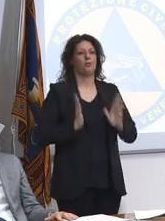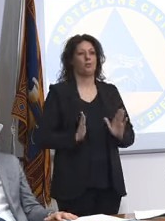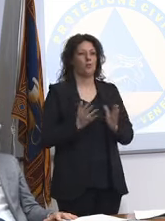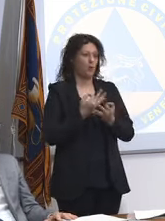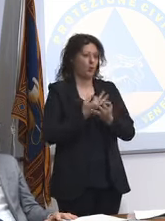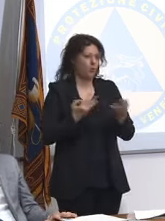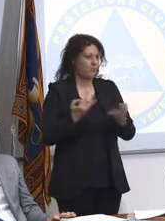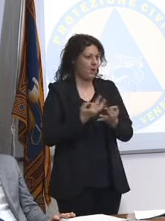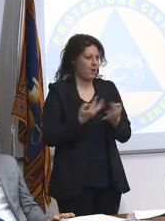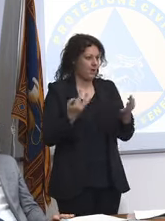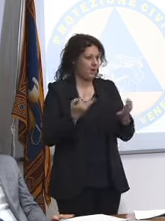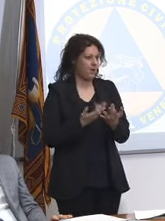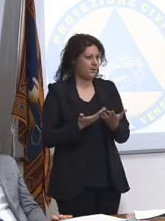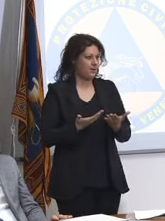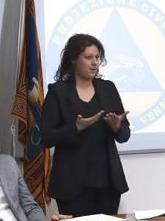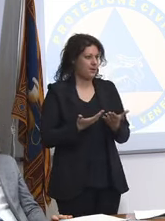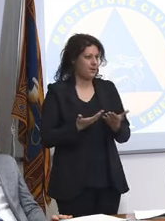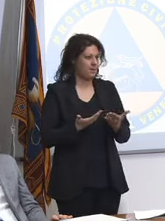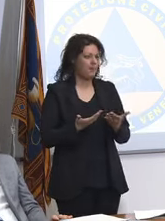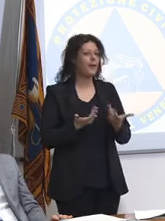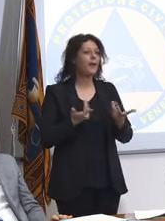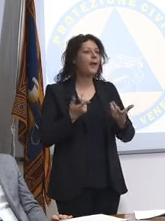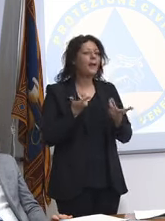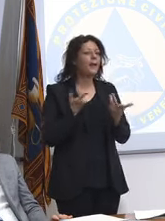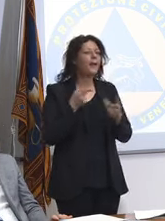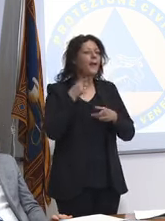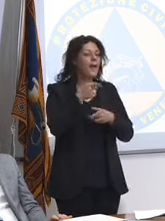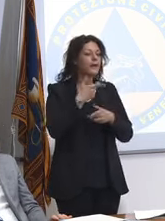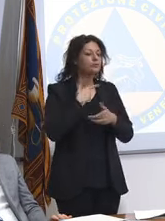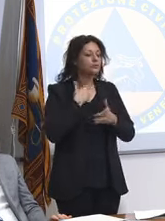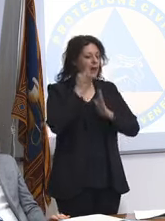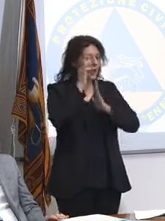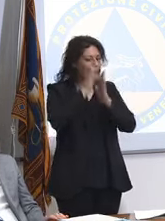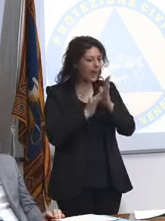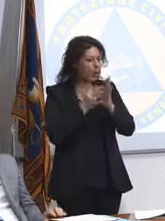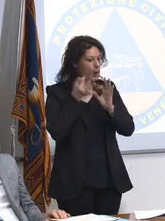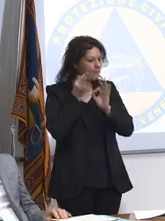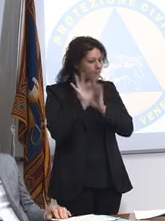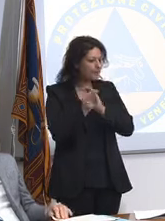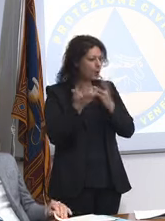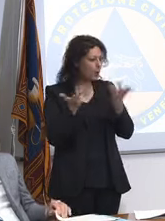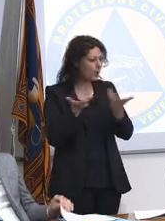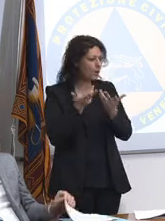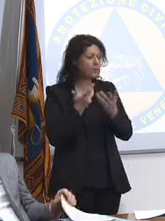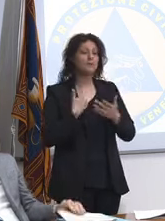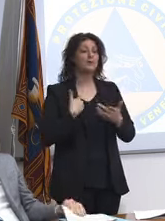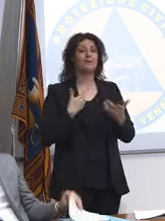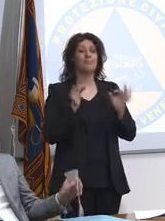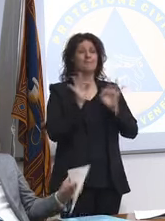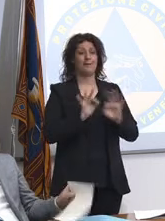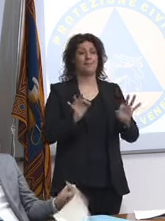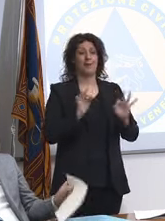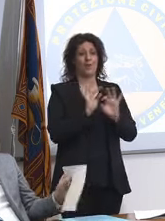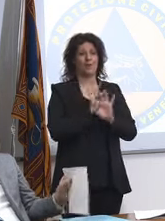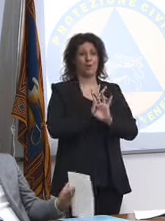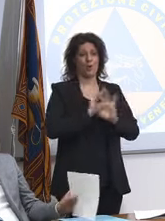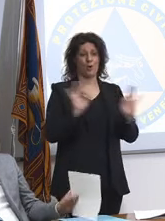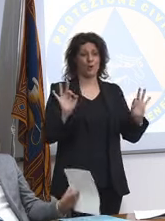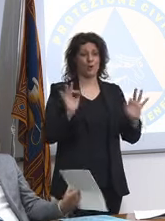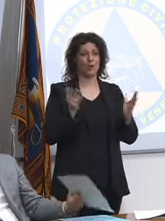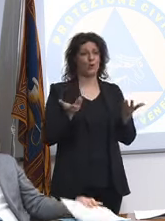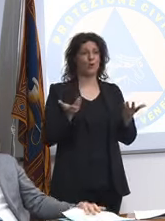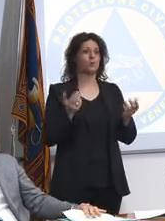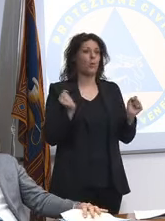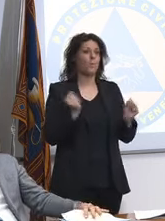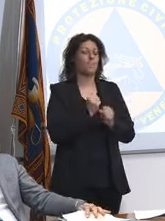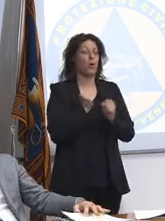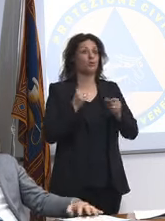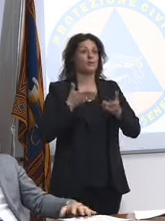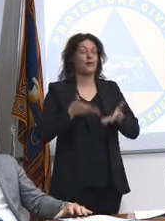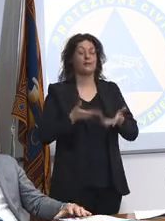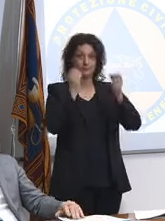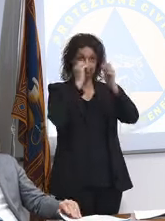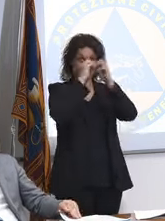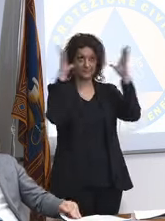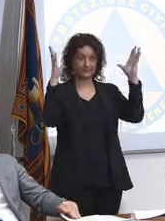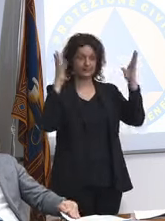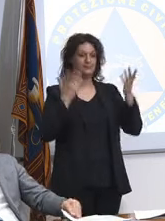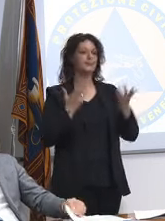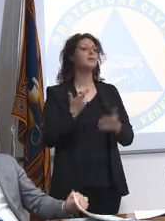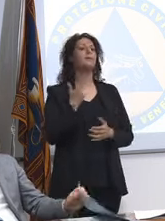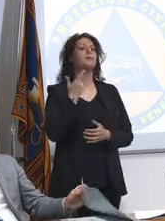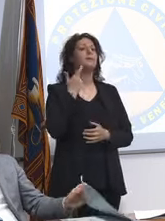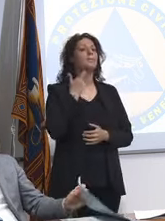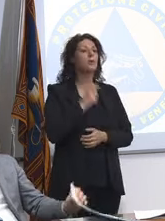immaginare se anche lì ci saranno delle robe. Non le abbiamo ancora scritte, non vi posso far immaginare questa cosa perché... Come diceva